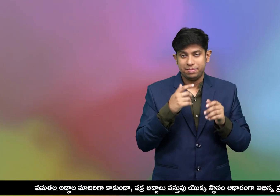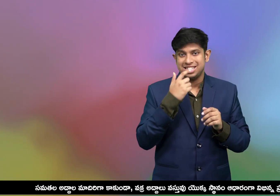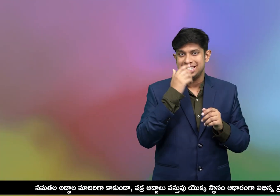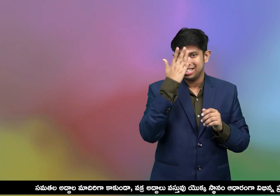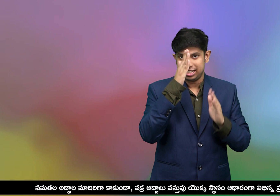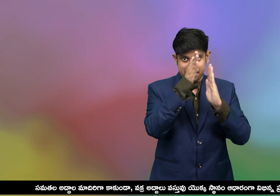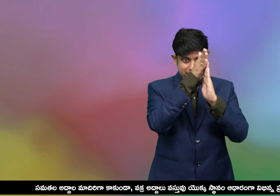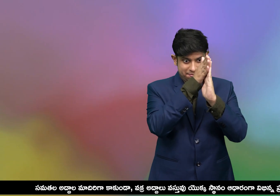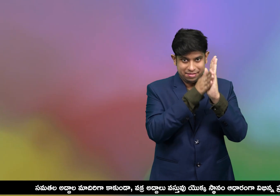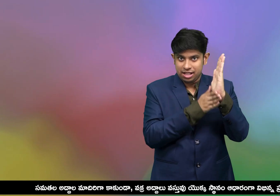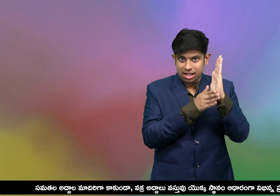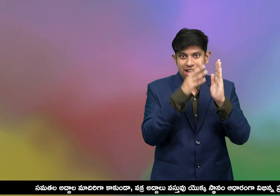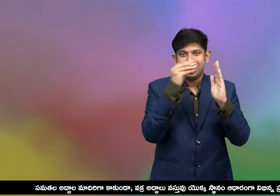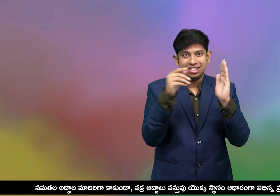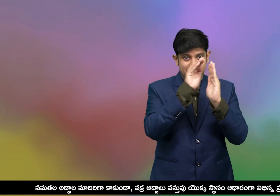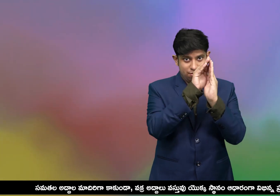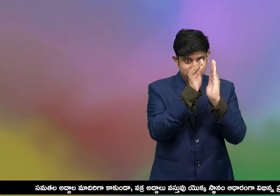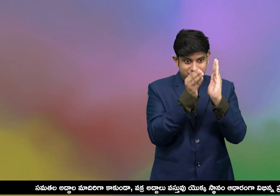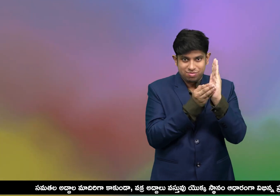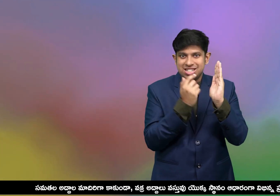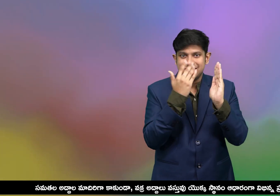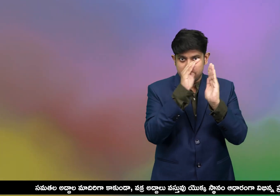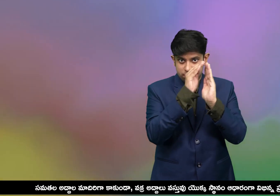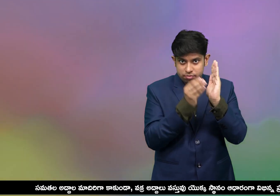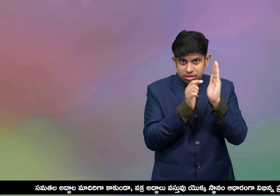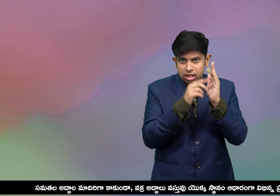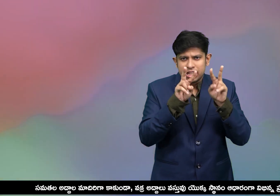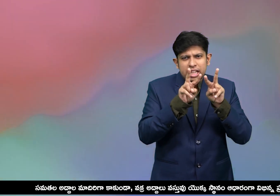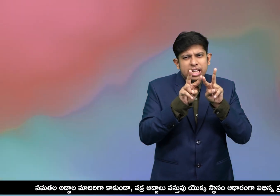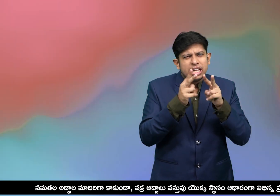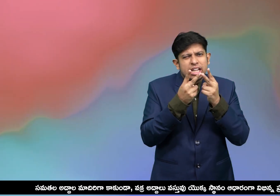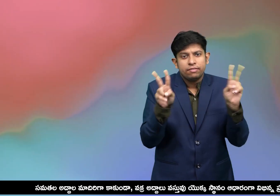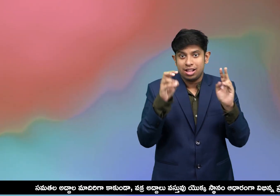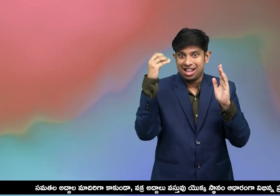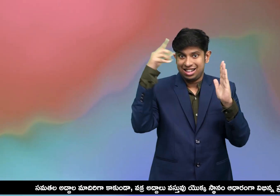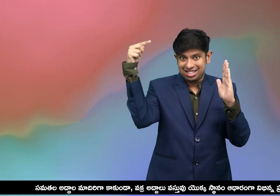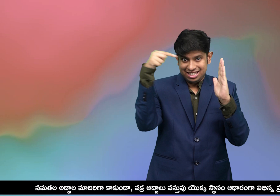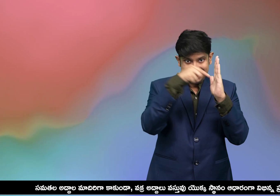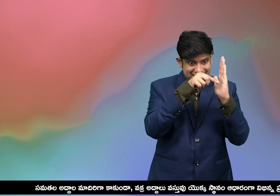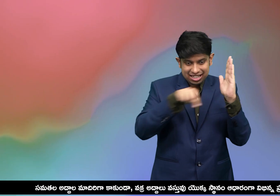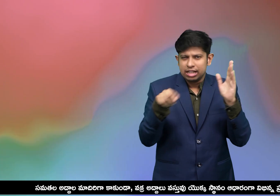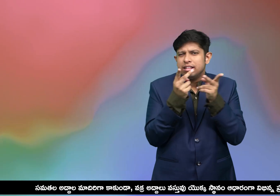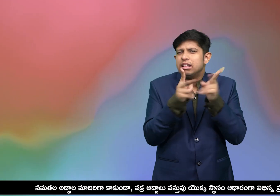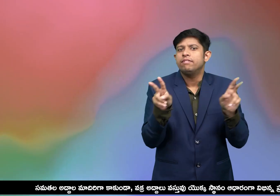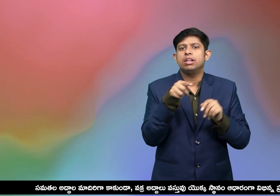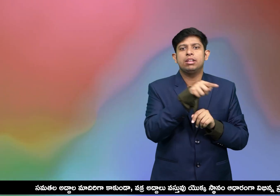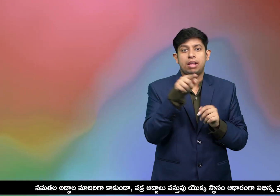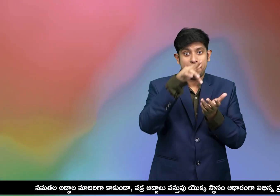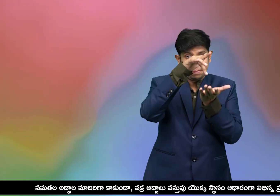సమతల అద్దాల మాదిరిగా కాకుండా వక్ర అద్దాలు వస్తువు యొక్క స్థానం ఆధారంగా విభిన్న ప్రతిబింబ చిత్రాలను